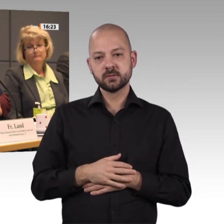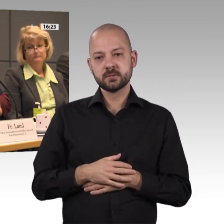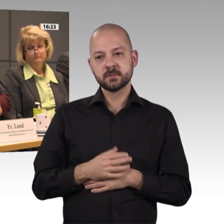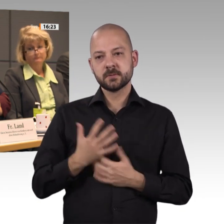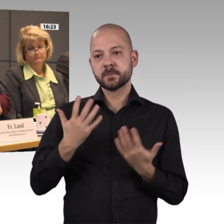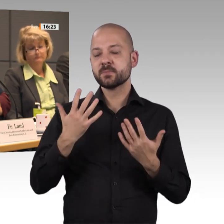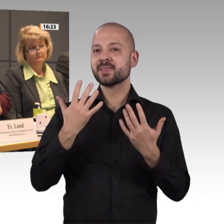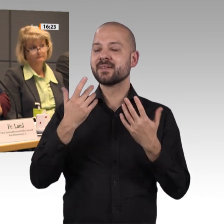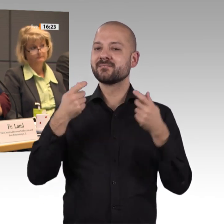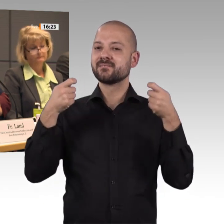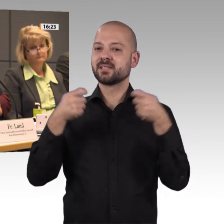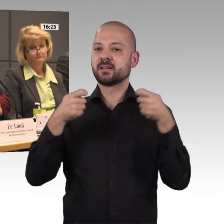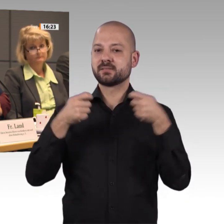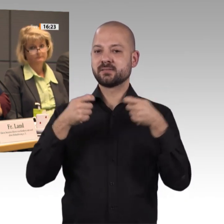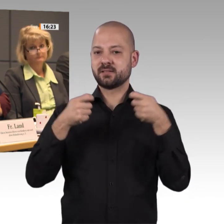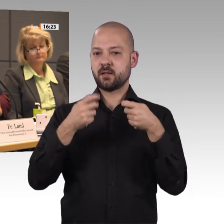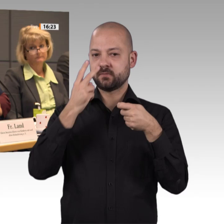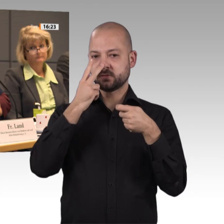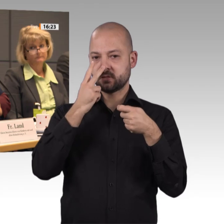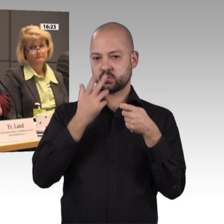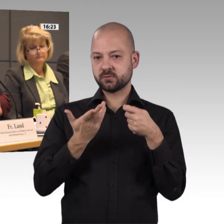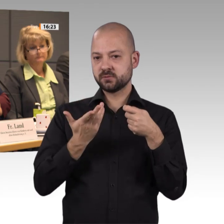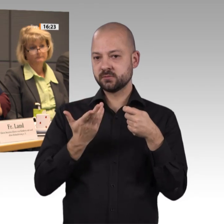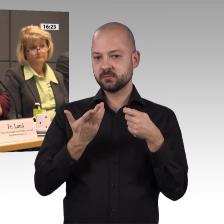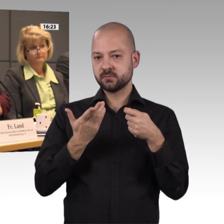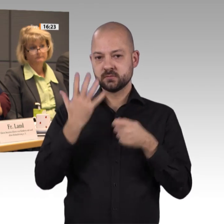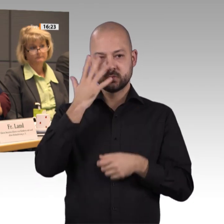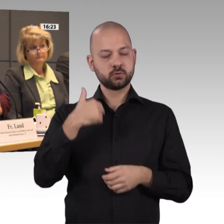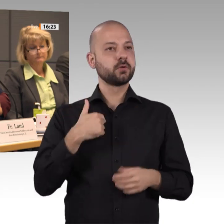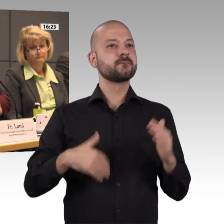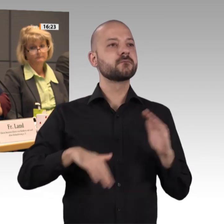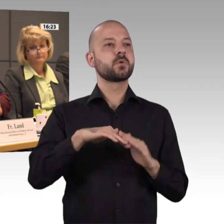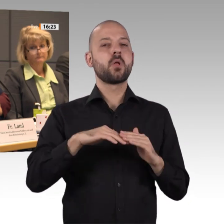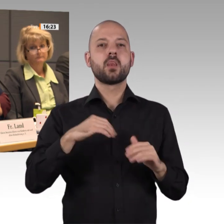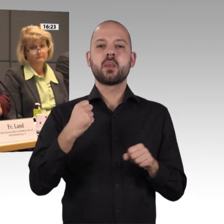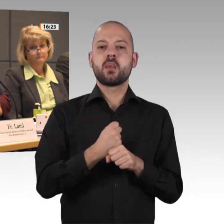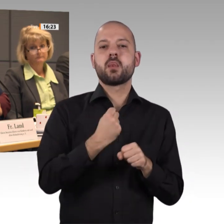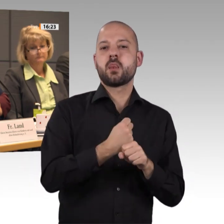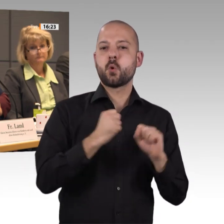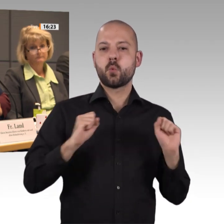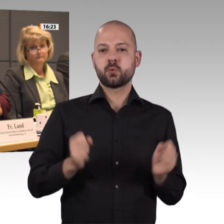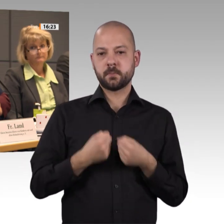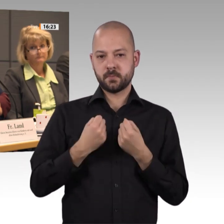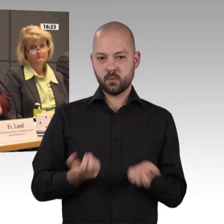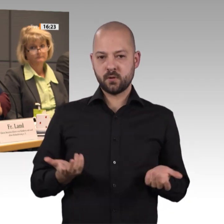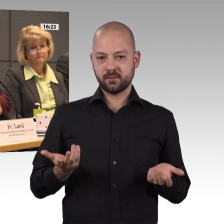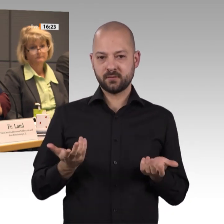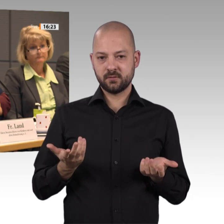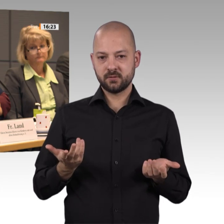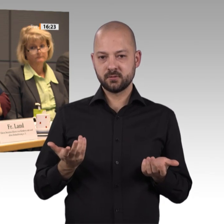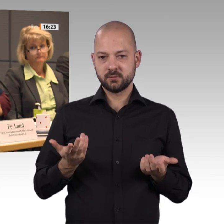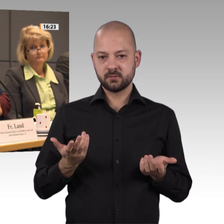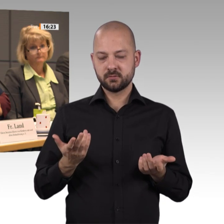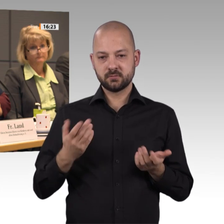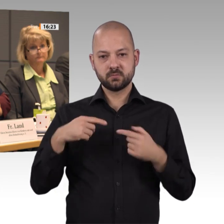Genau, und über allem schwebt die permanente Sorge, dass mein Kind nicht gesund ist und dass